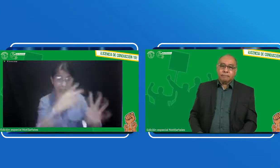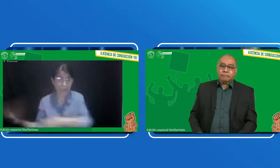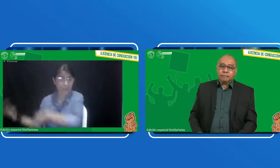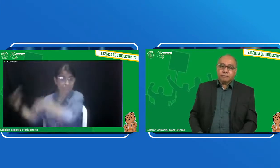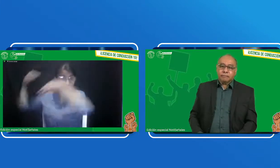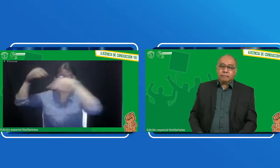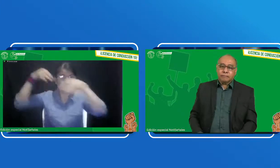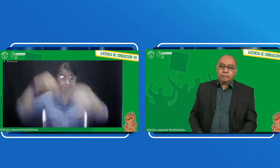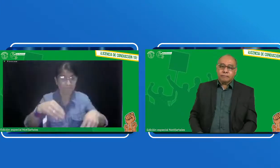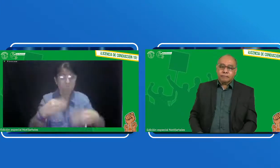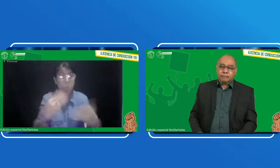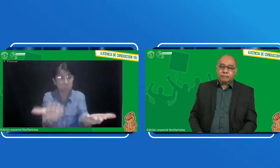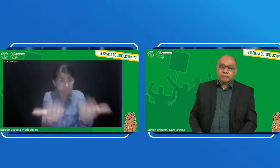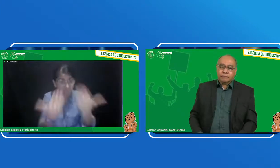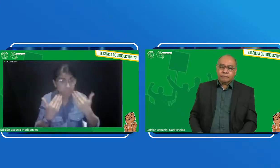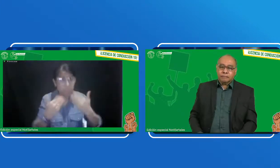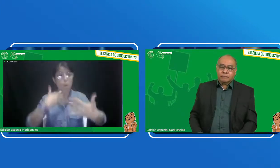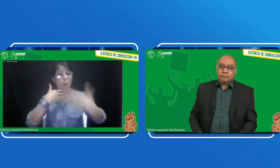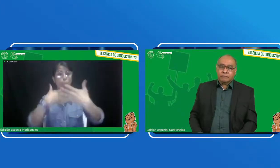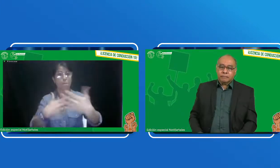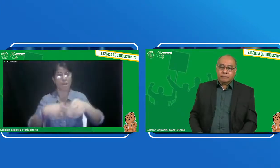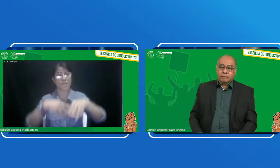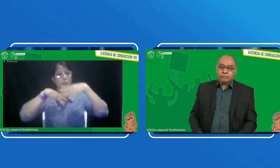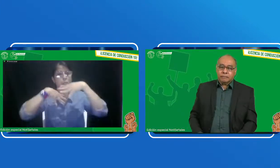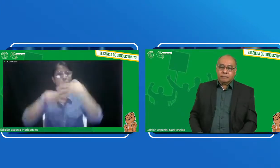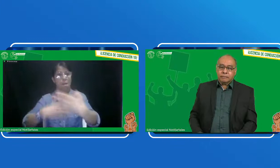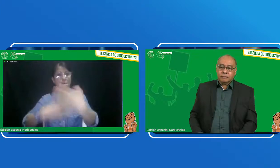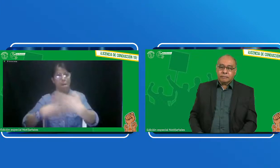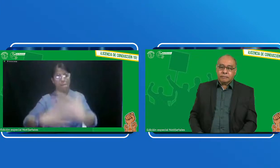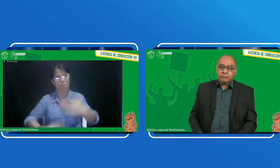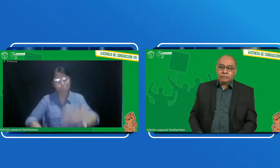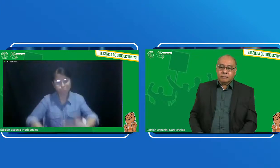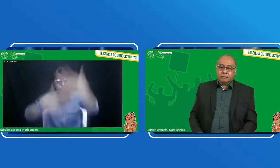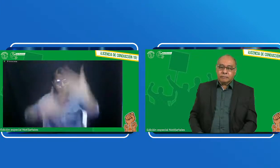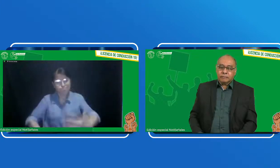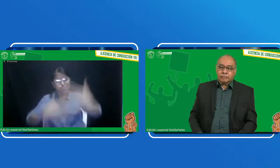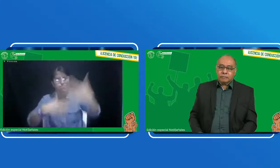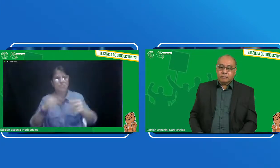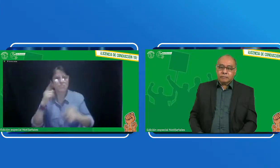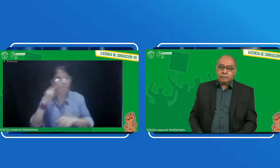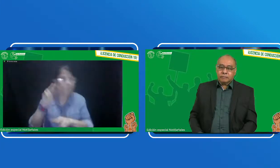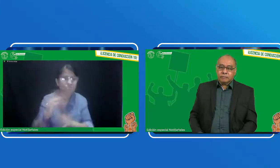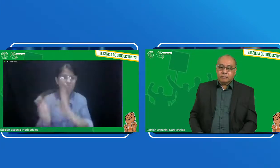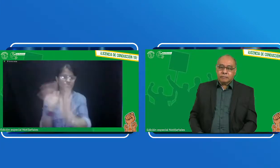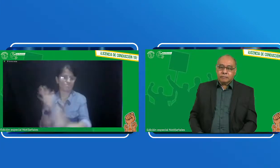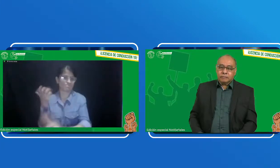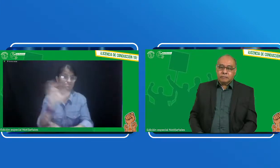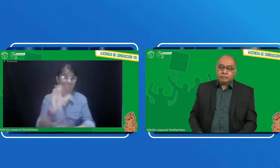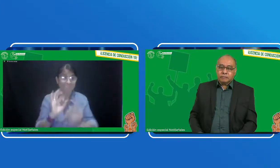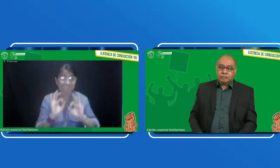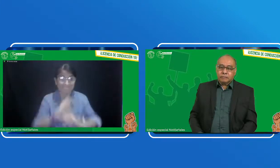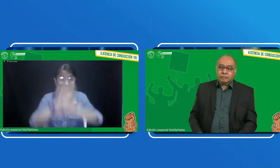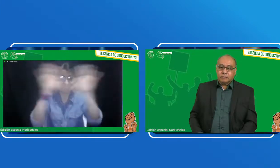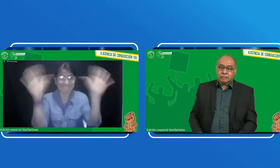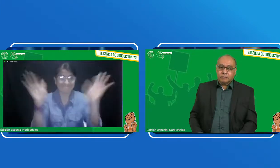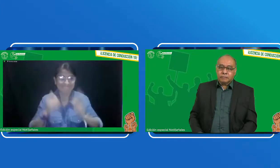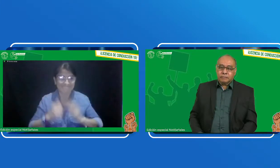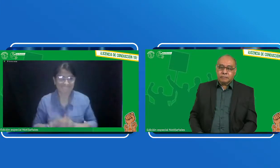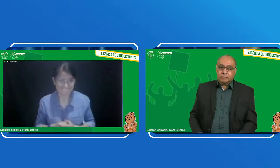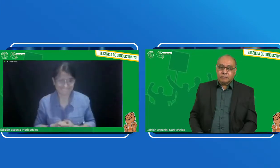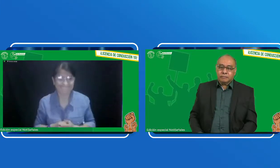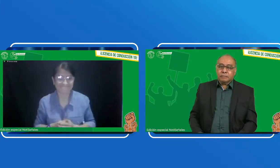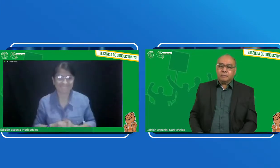pronto posible. Espero que todos estén de acuerdo del plantón del día de mañana. Por favor, hagan uso del espacio